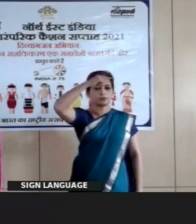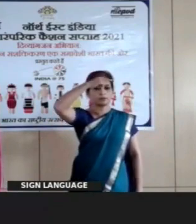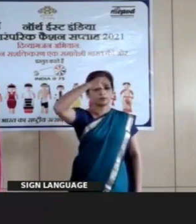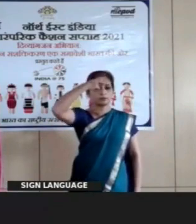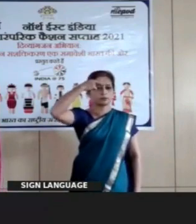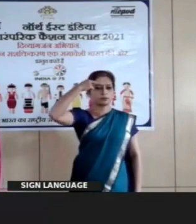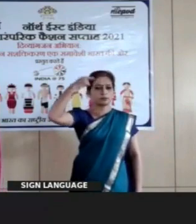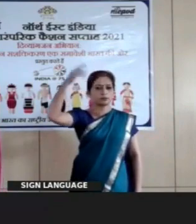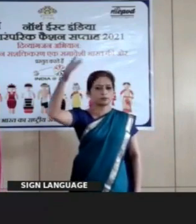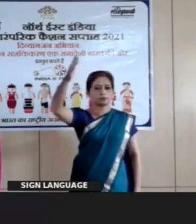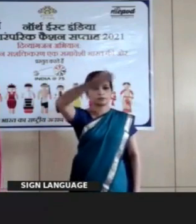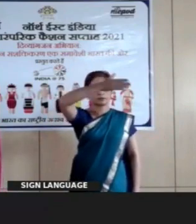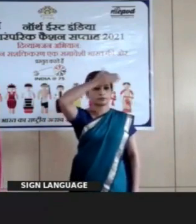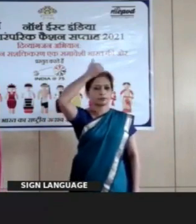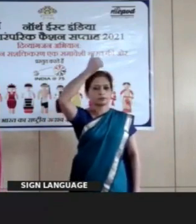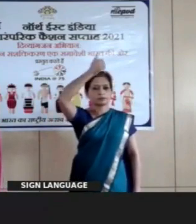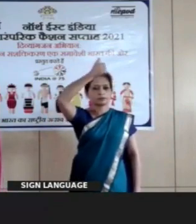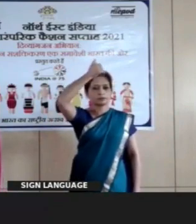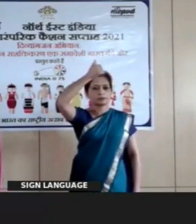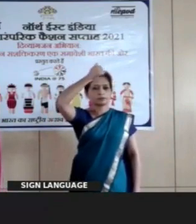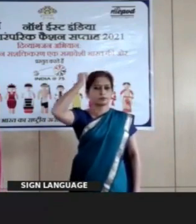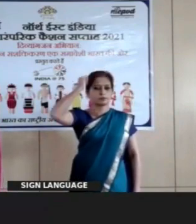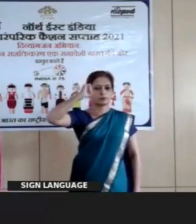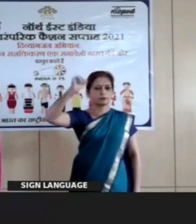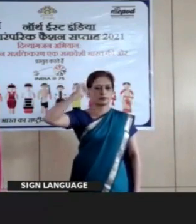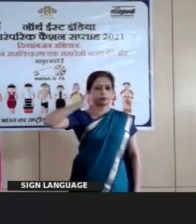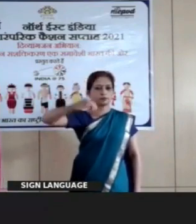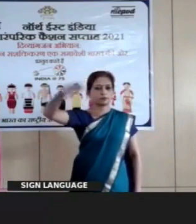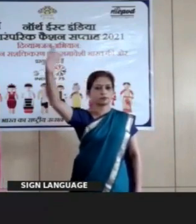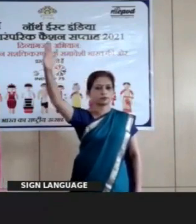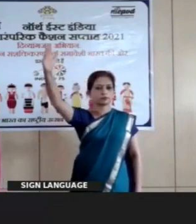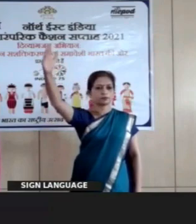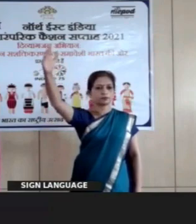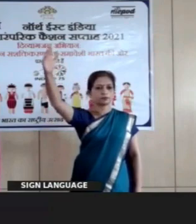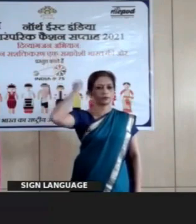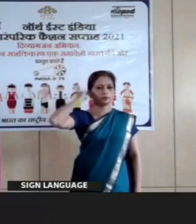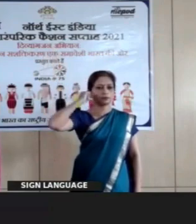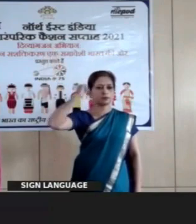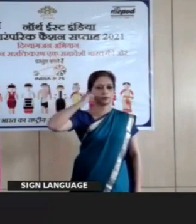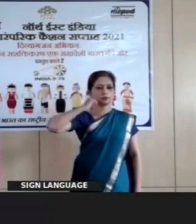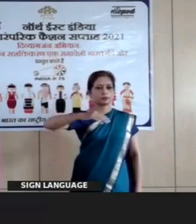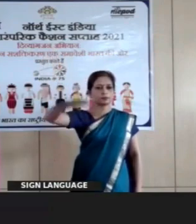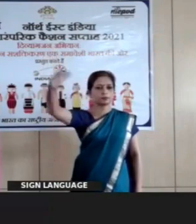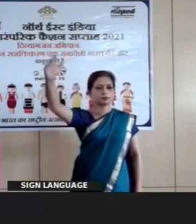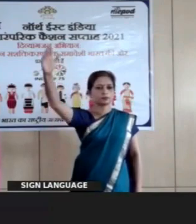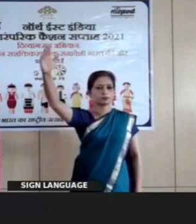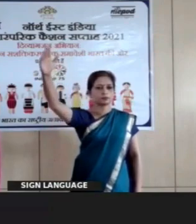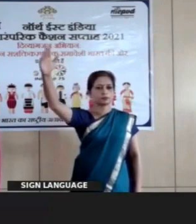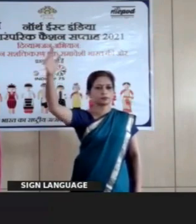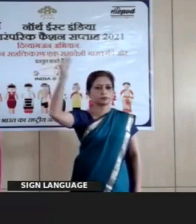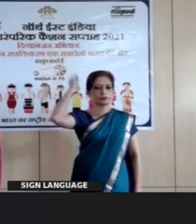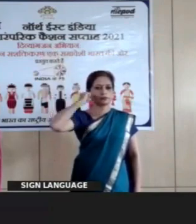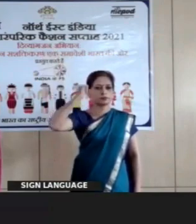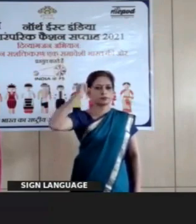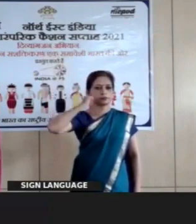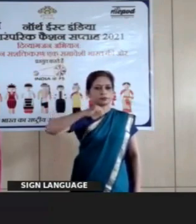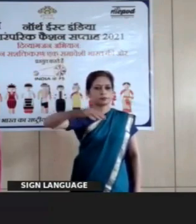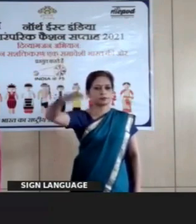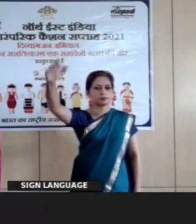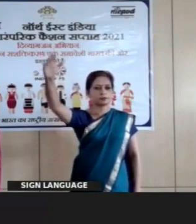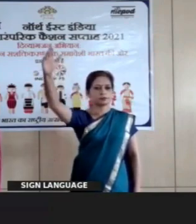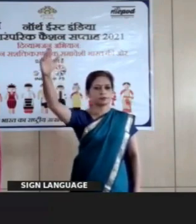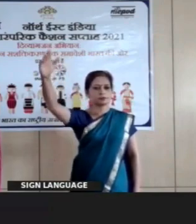मंगलदायक जय हे भारत भाग्य विधाता। जय हे जय